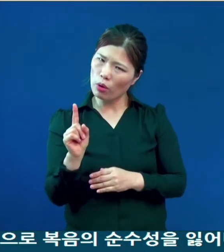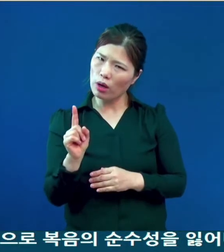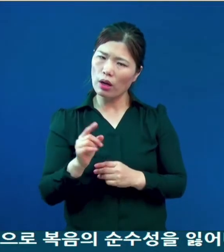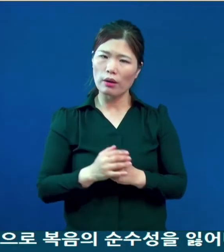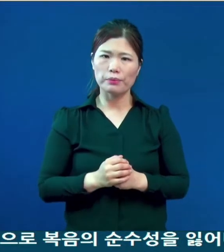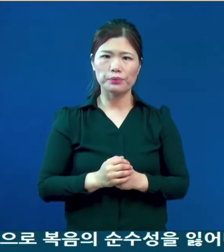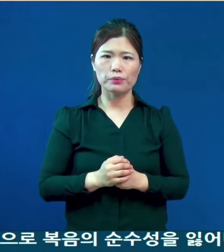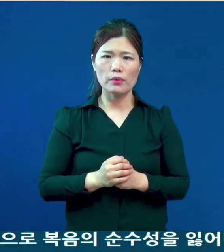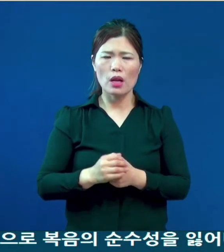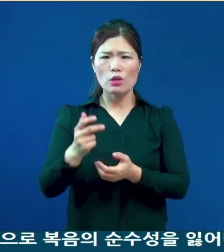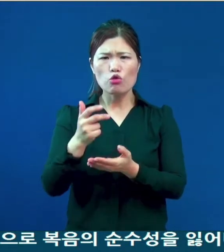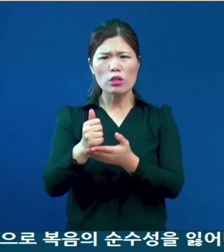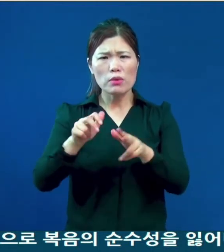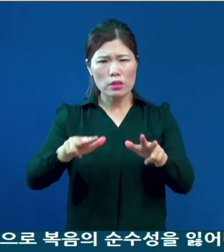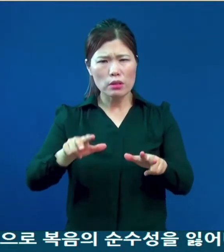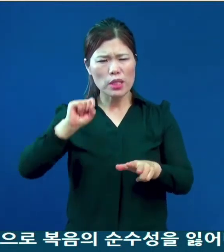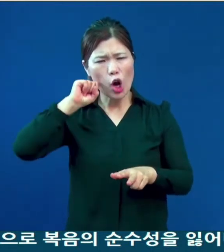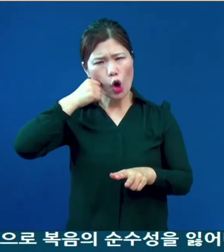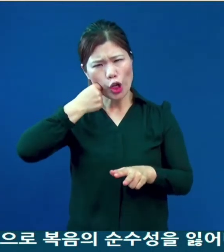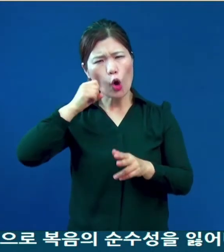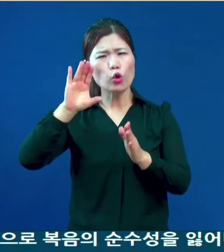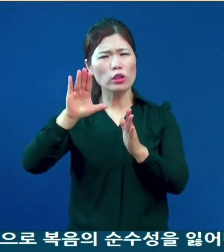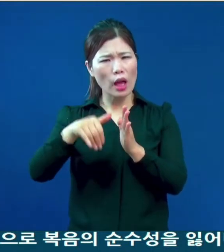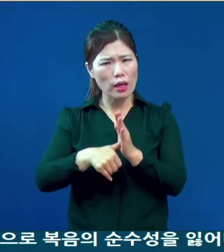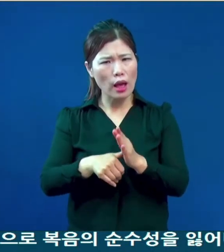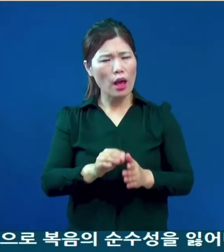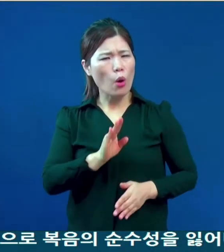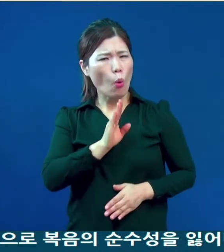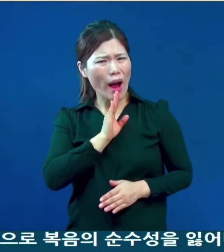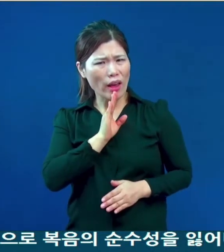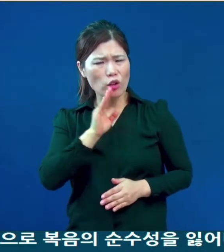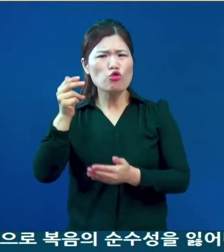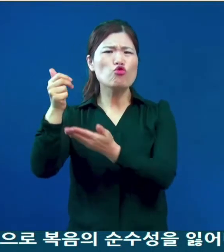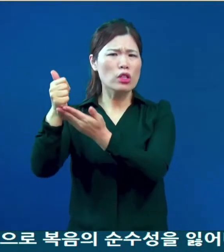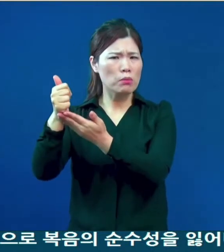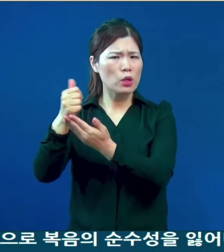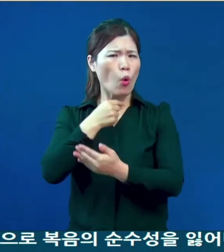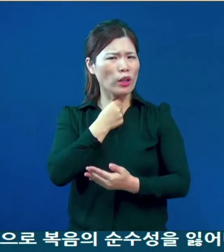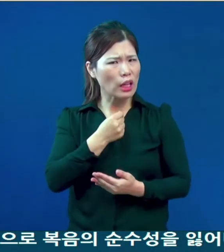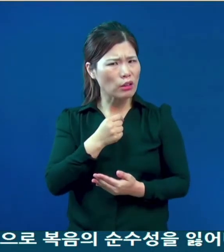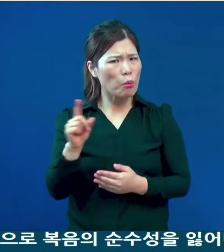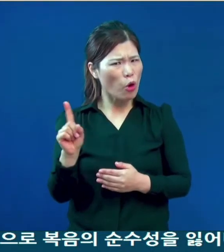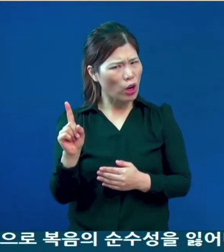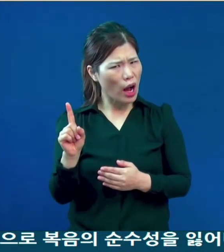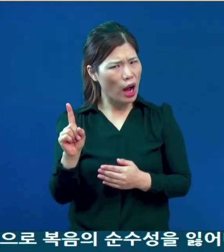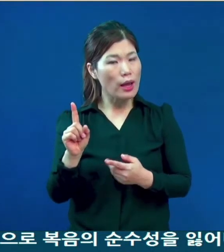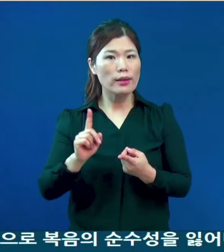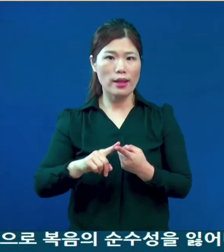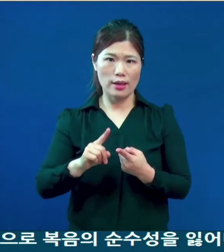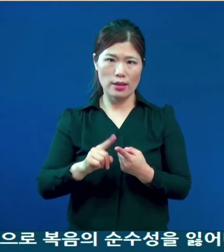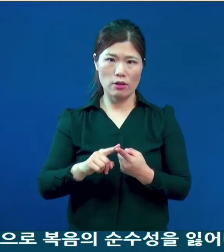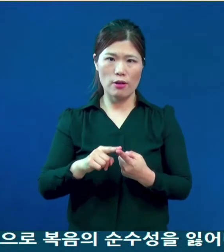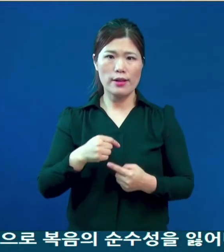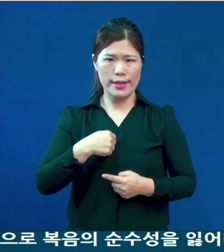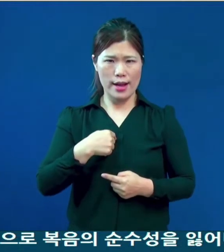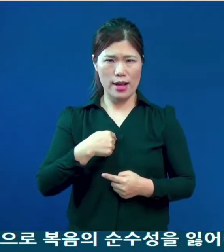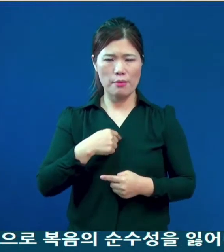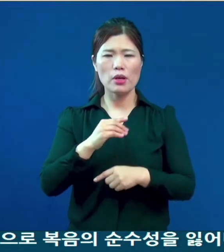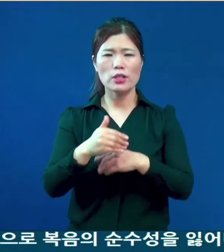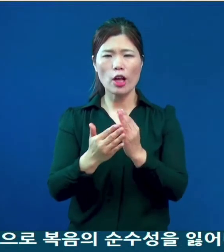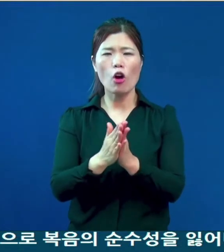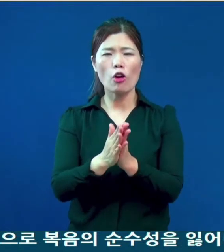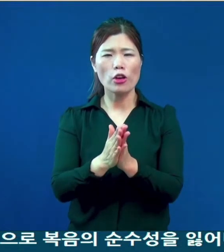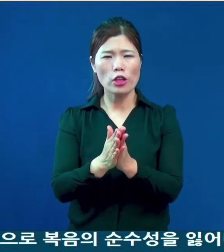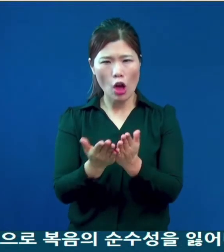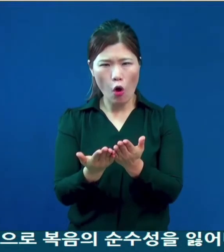주님께서 이러한 어려운 시국에 과연 원하시는 것이 무엇일까? 저는 성경적인 원리를